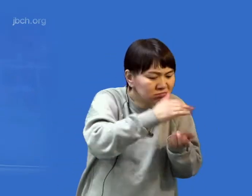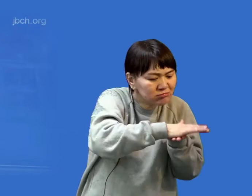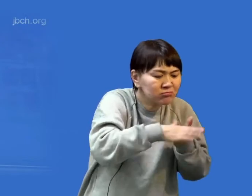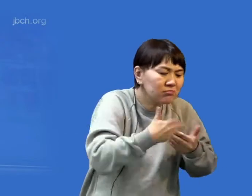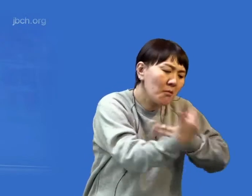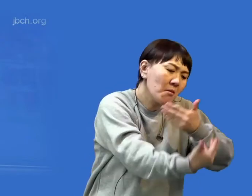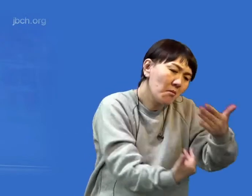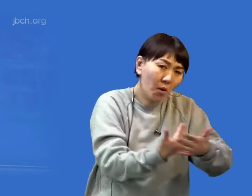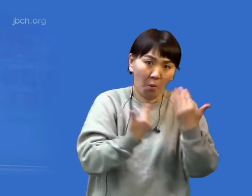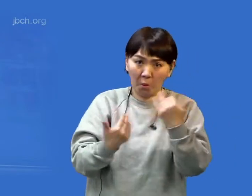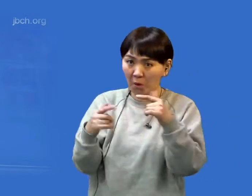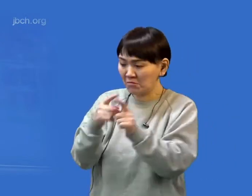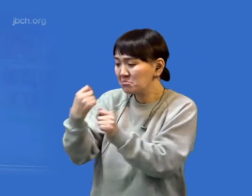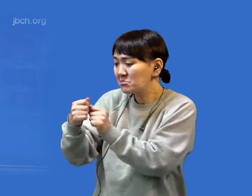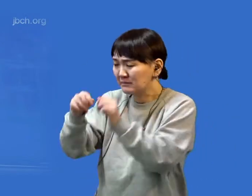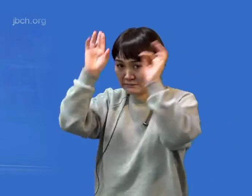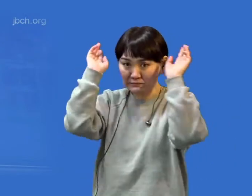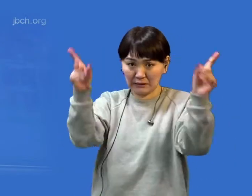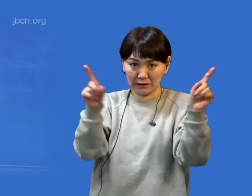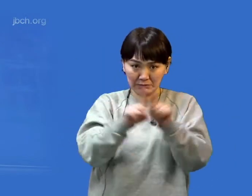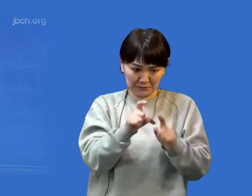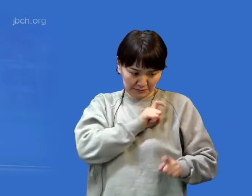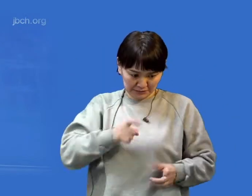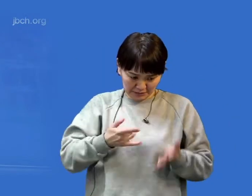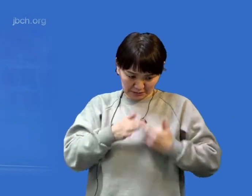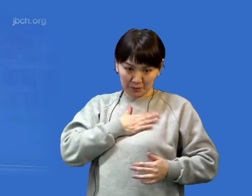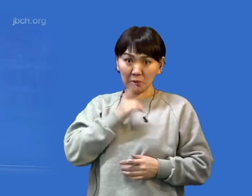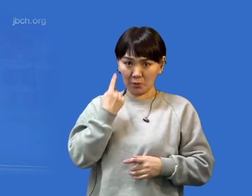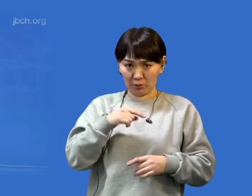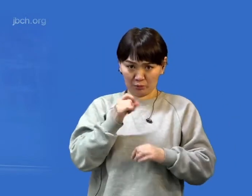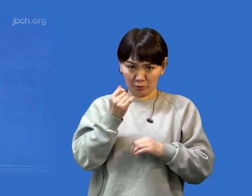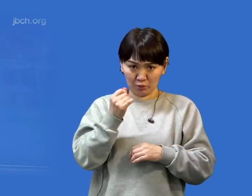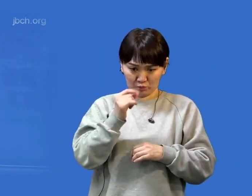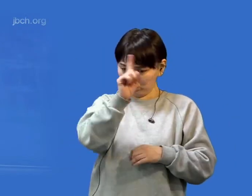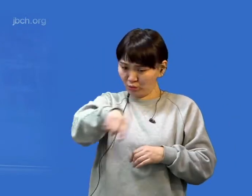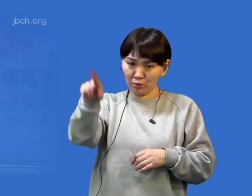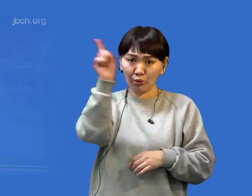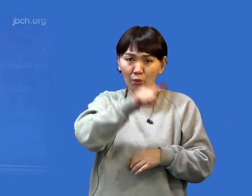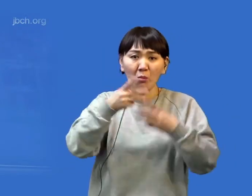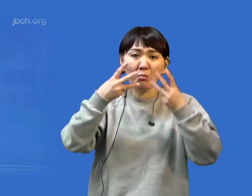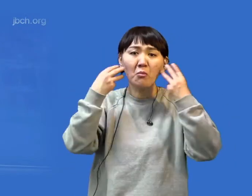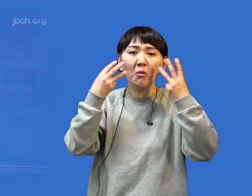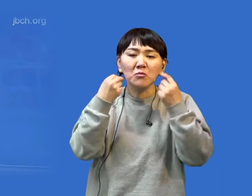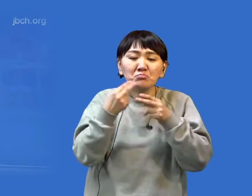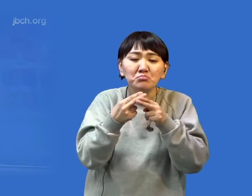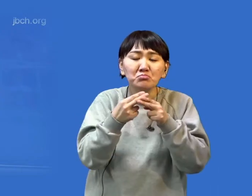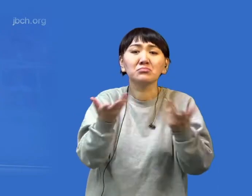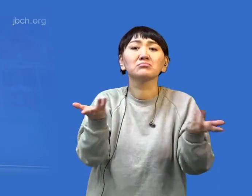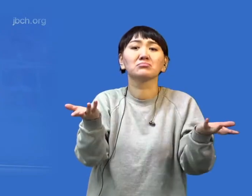байгаа мөнгө шигэл их гарах юм. Христ гэж хүн тийм байж болохгүй юу? Бас юунд муур тийж ийн үү?